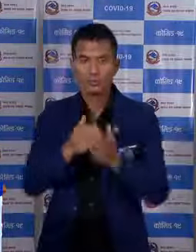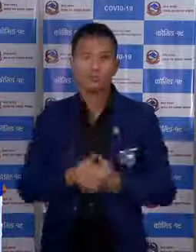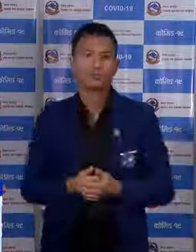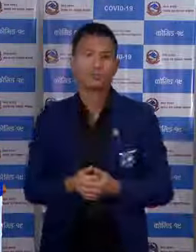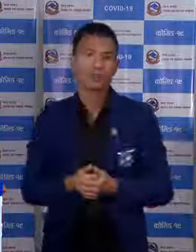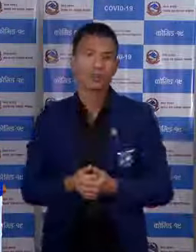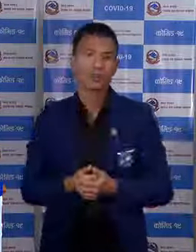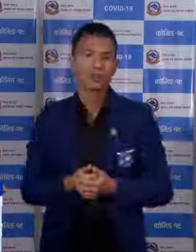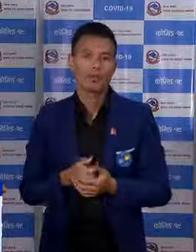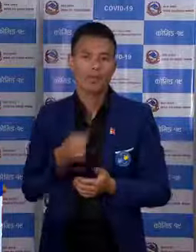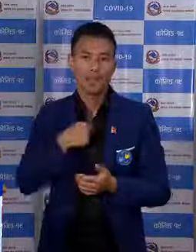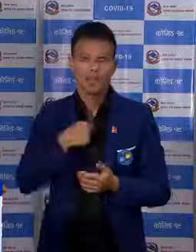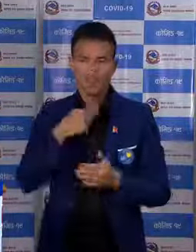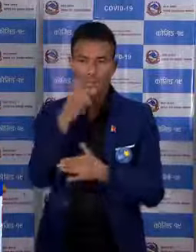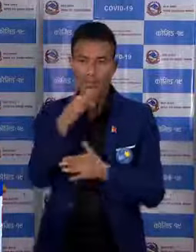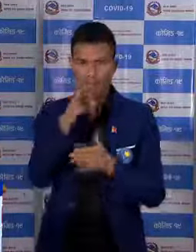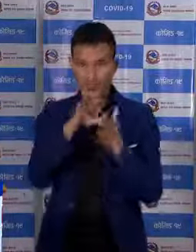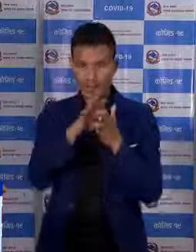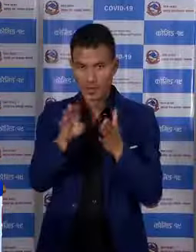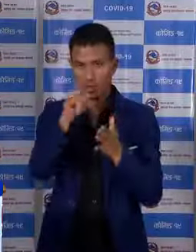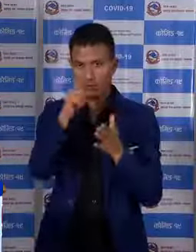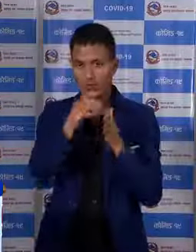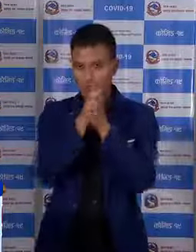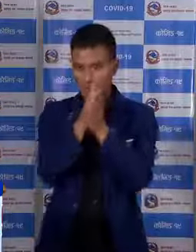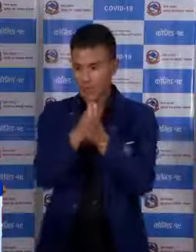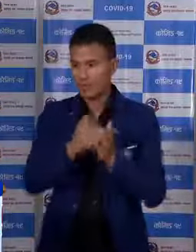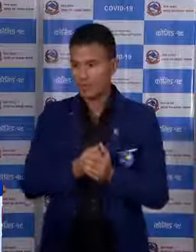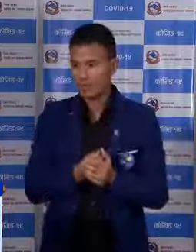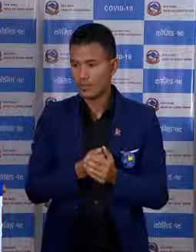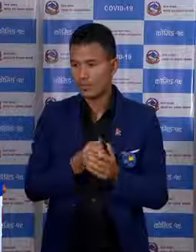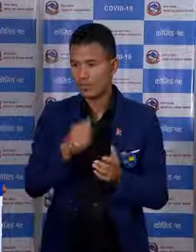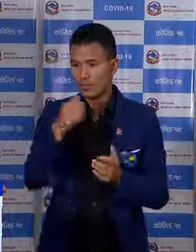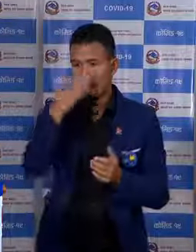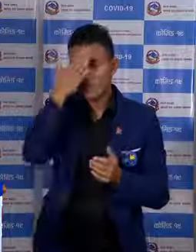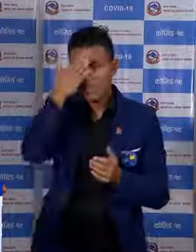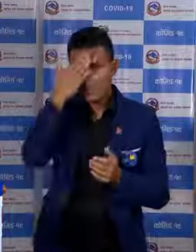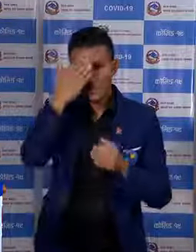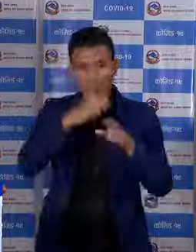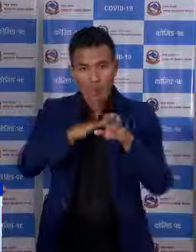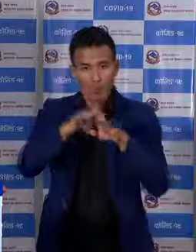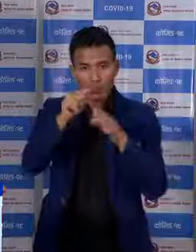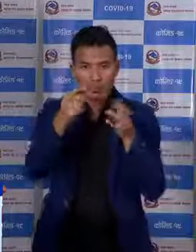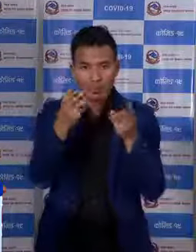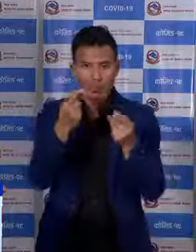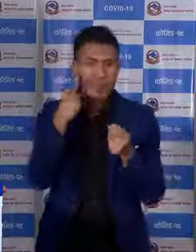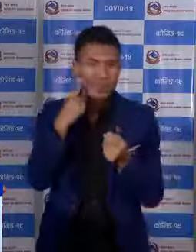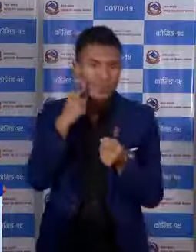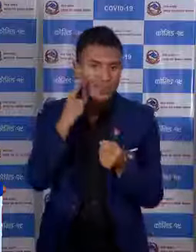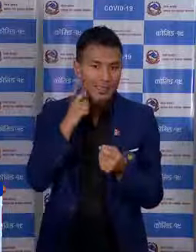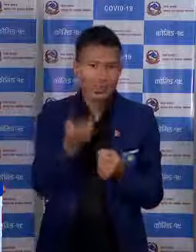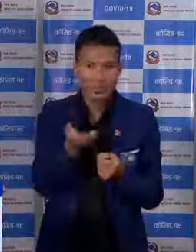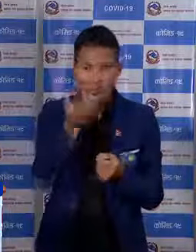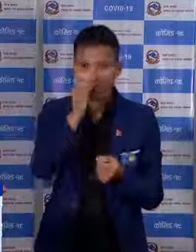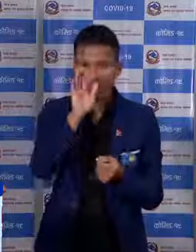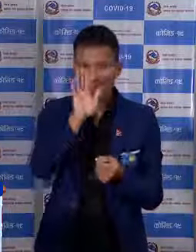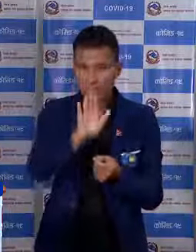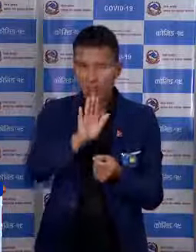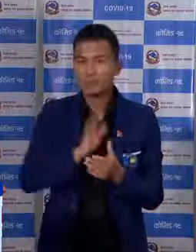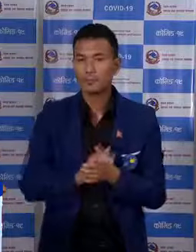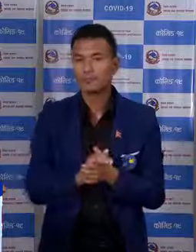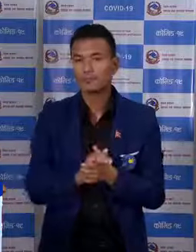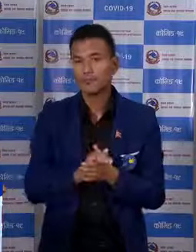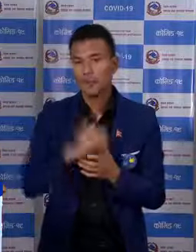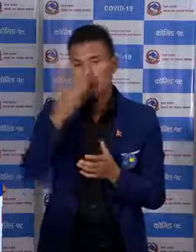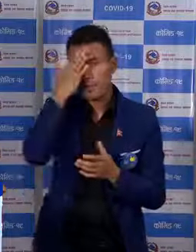यो हम्र मंत्रा लए बात यगवट आ अपील पनी कि संक्रमित रुको शंख्या दिन परति दिन बड़ी रहेको अवस्तामा